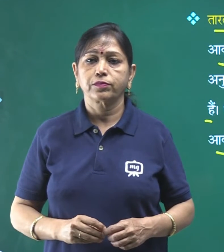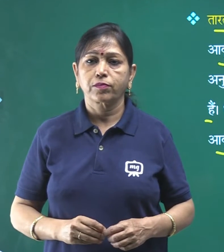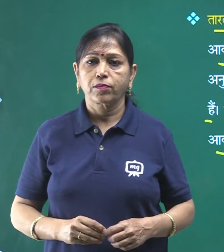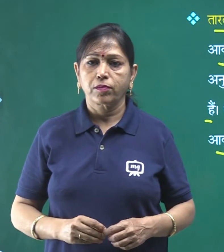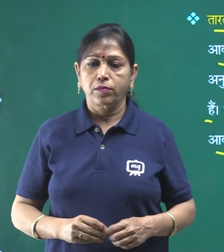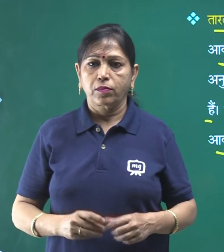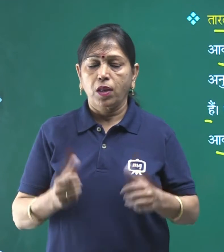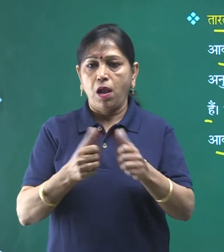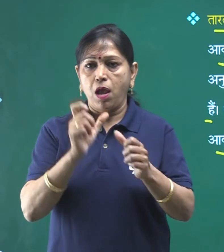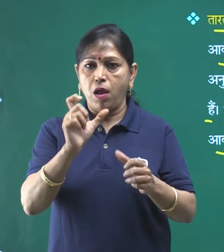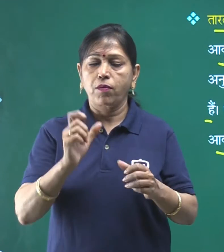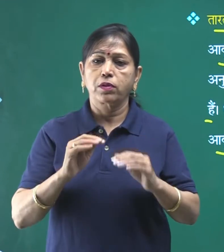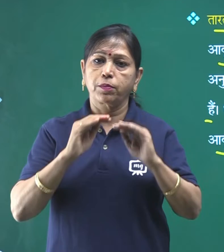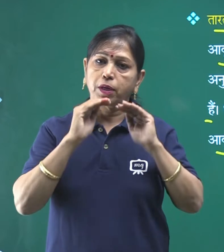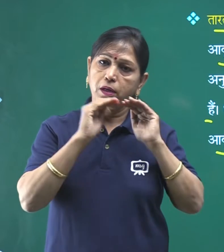आवृत्ति पर निर्भर करता है।